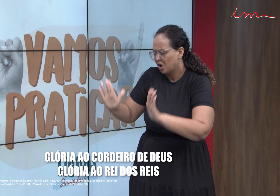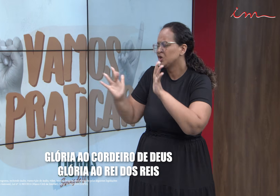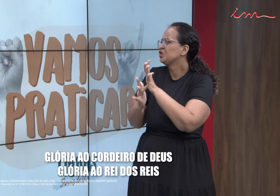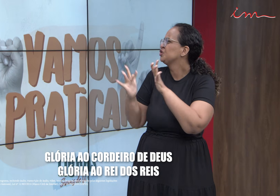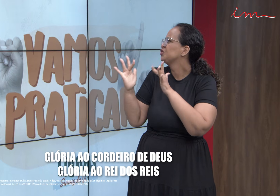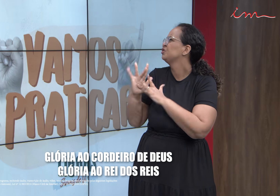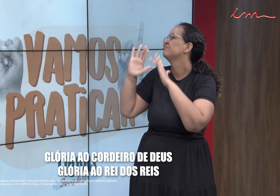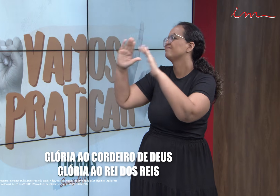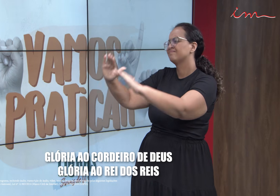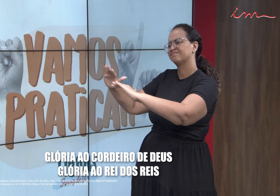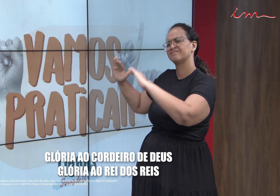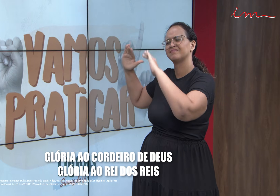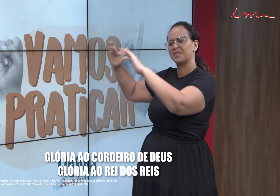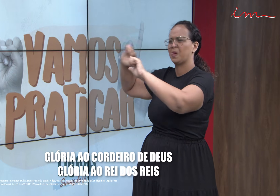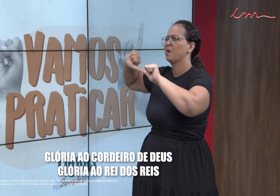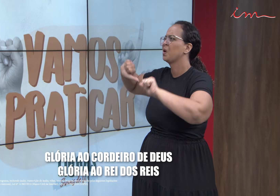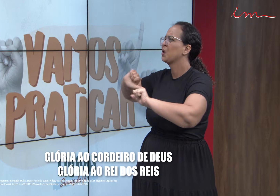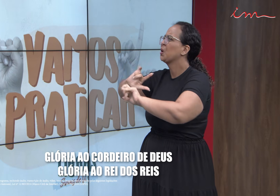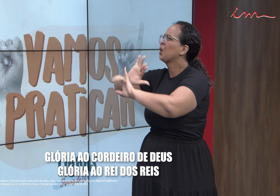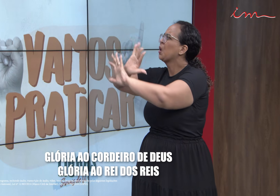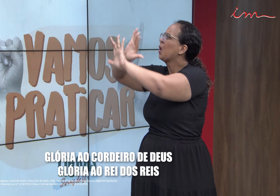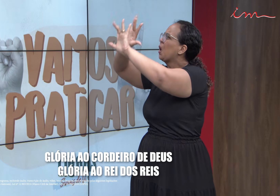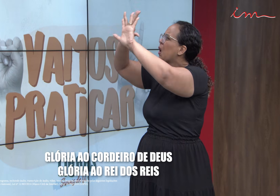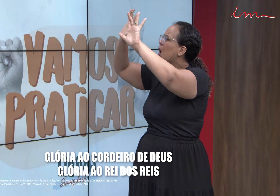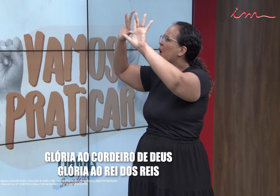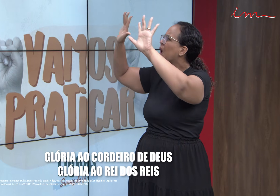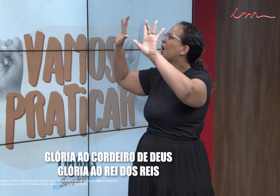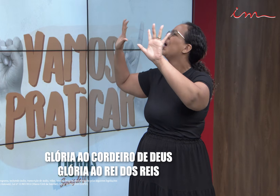seja glória,